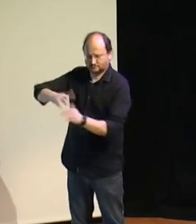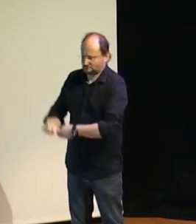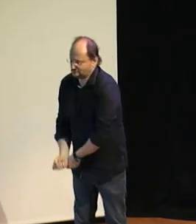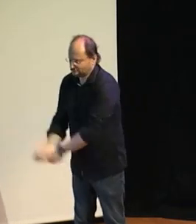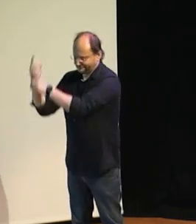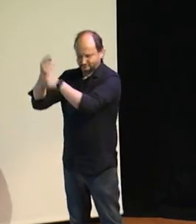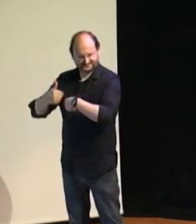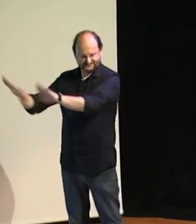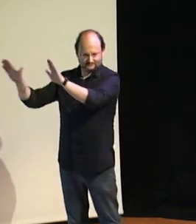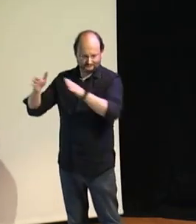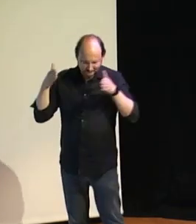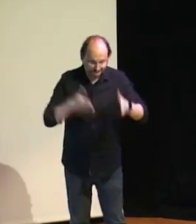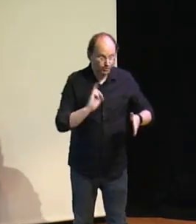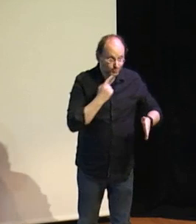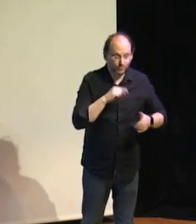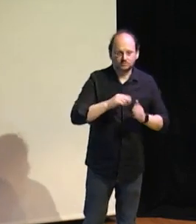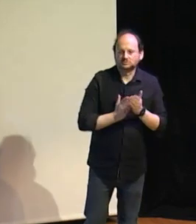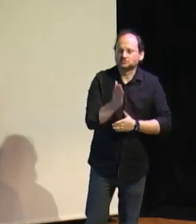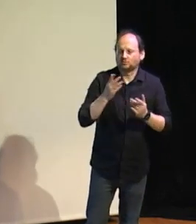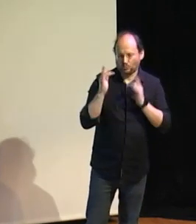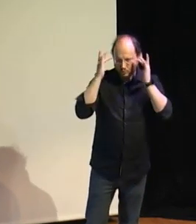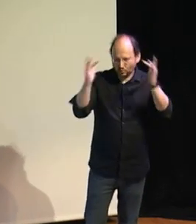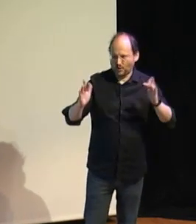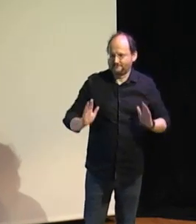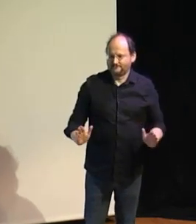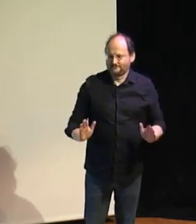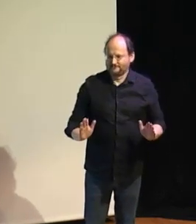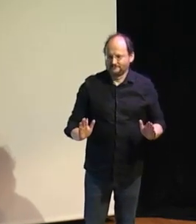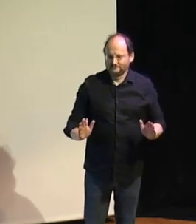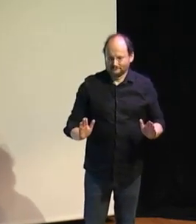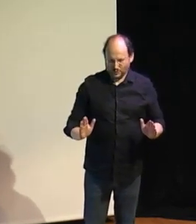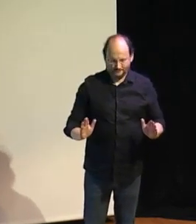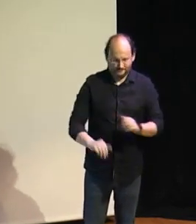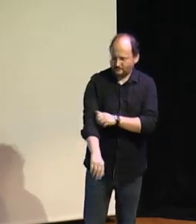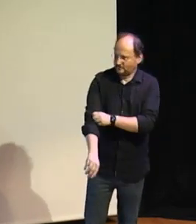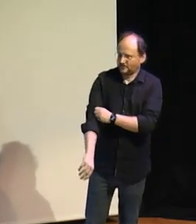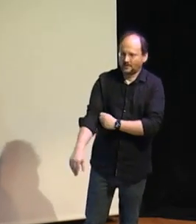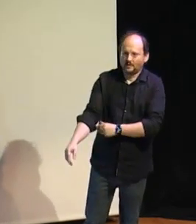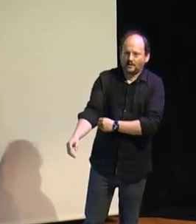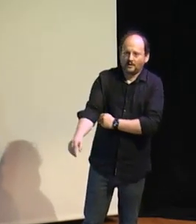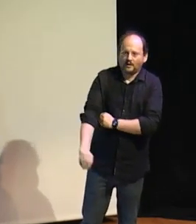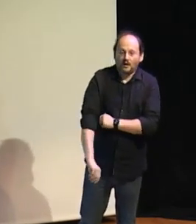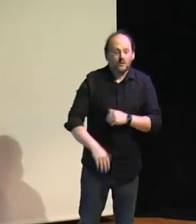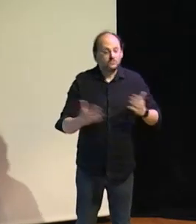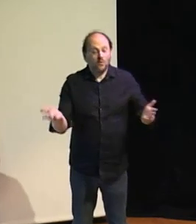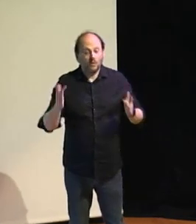de la surdité, c'est l'orthophonie, des choses comme ça. Ça, je ne m'en occupe pas du tout. Moi, je suis vraiment sur une histoire d'un point de vue culturel, donc l'histoire des